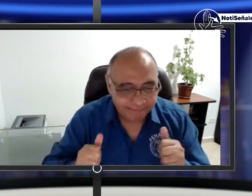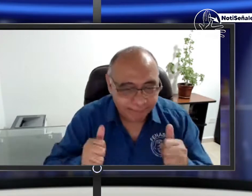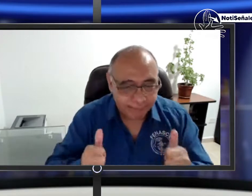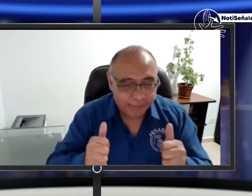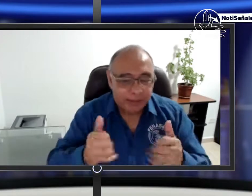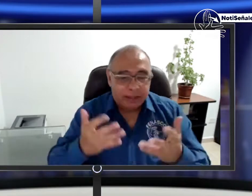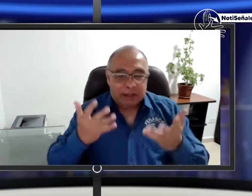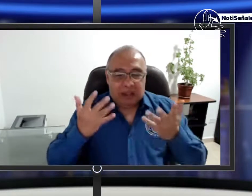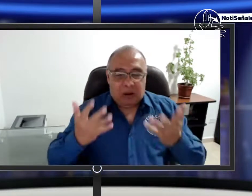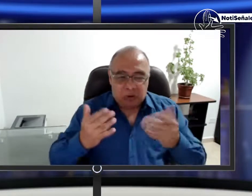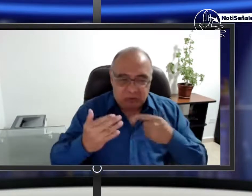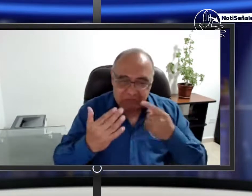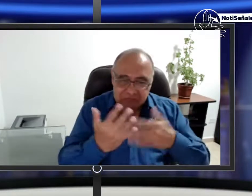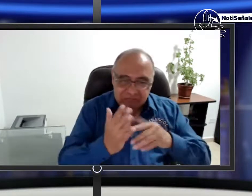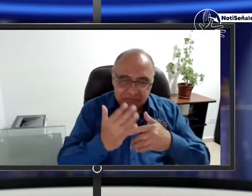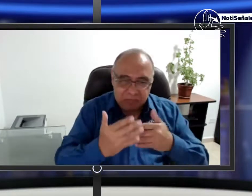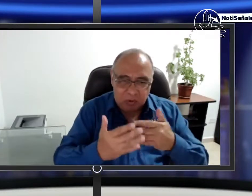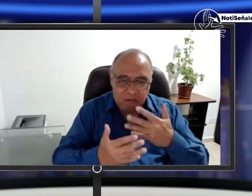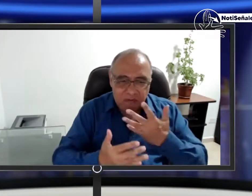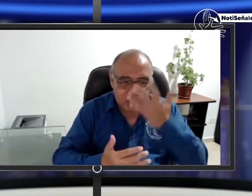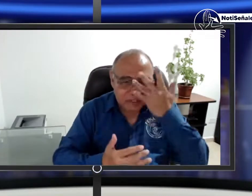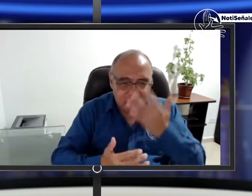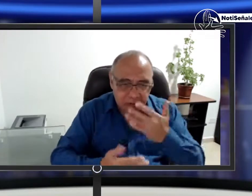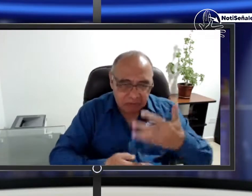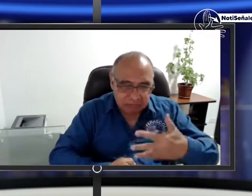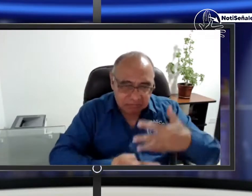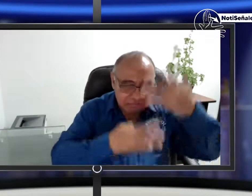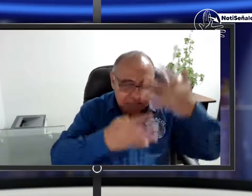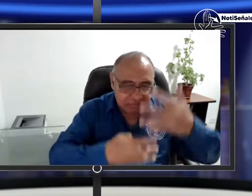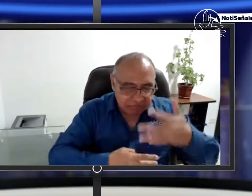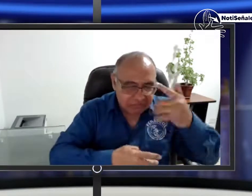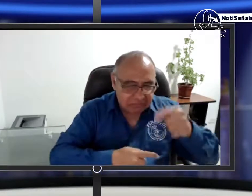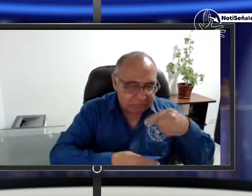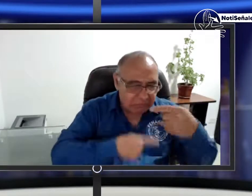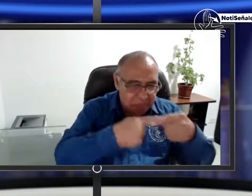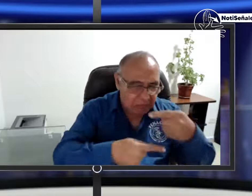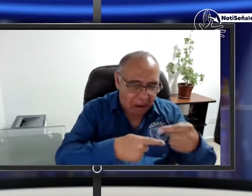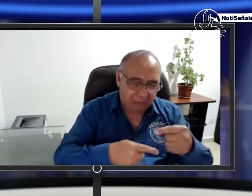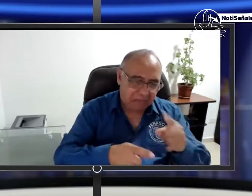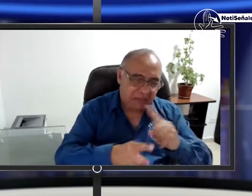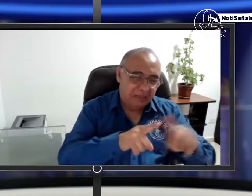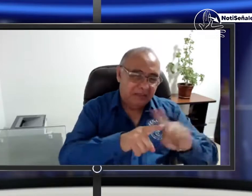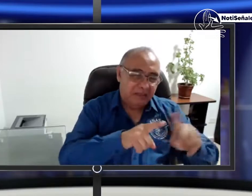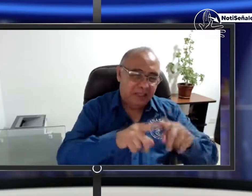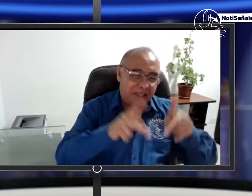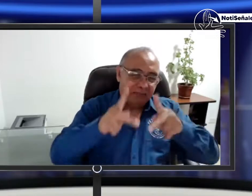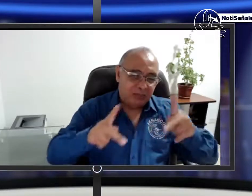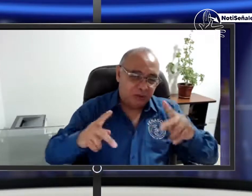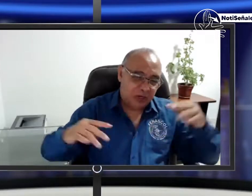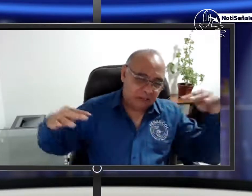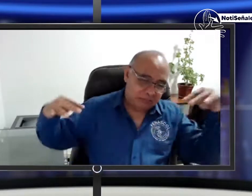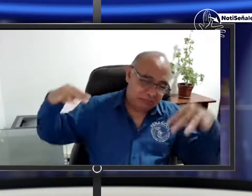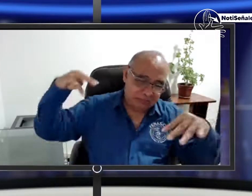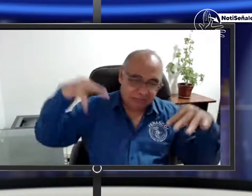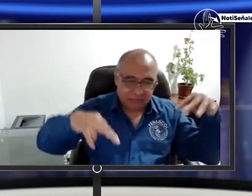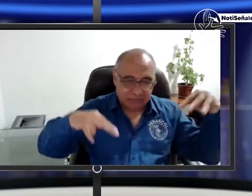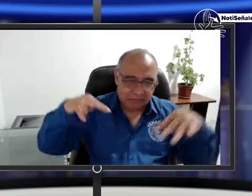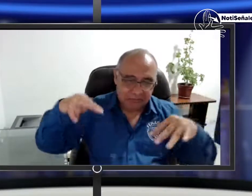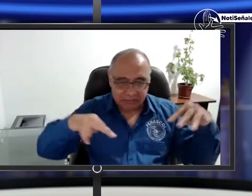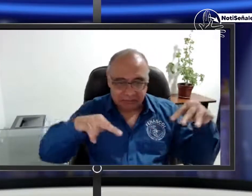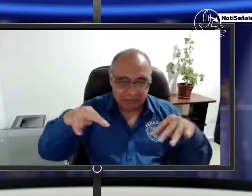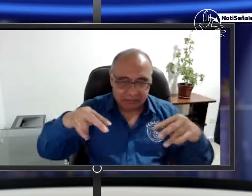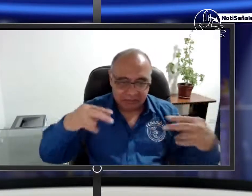perfecto bien bueno revisando un poco las redes sociales veo